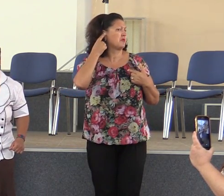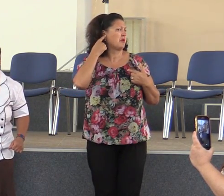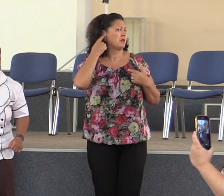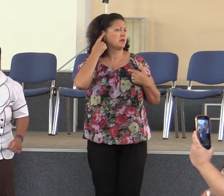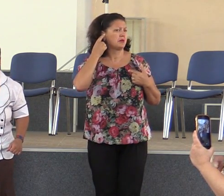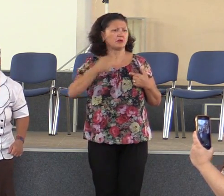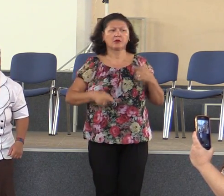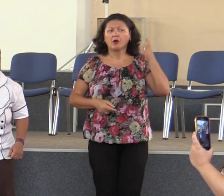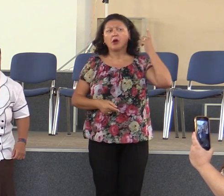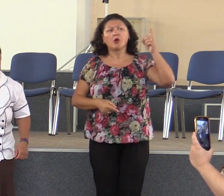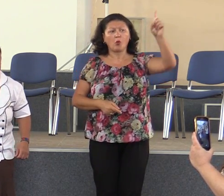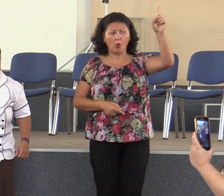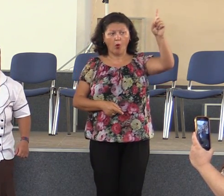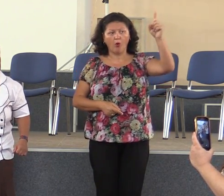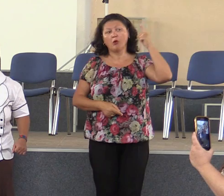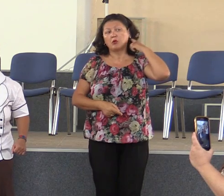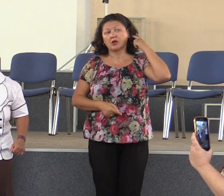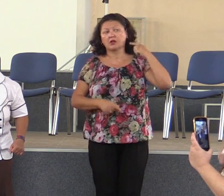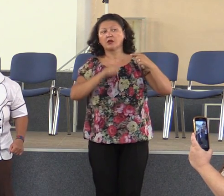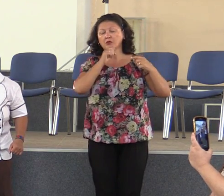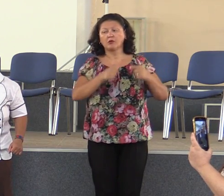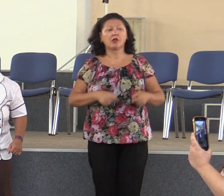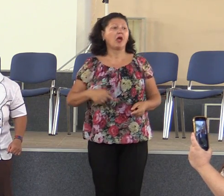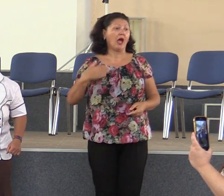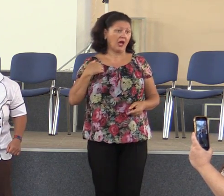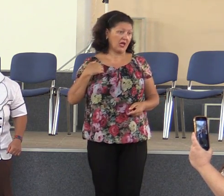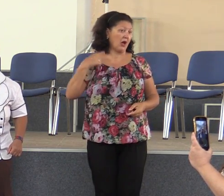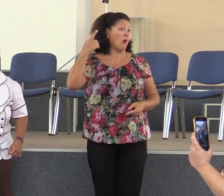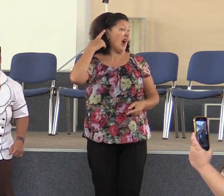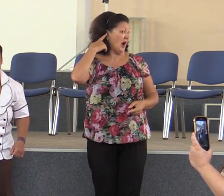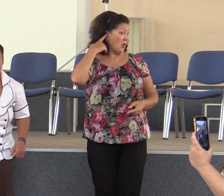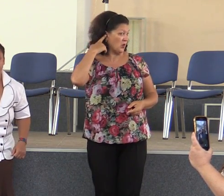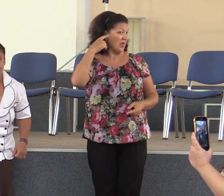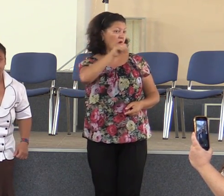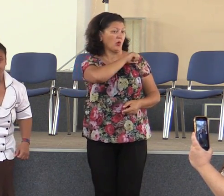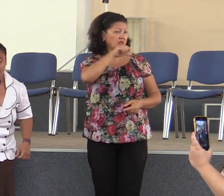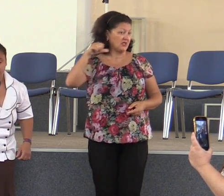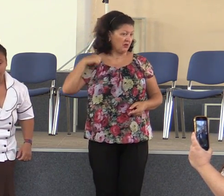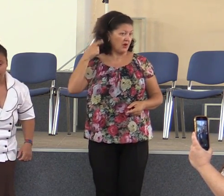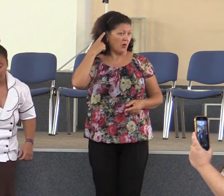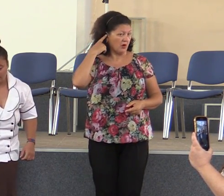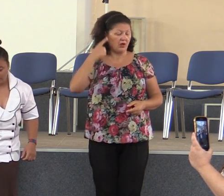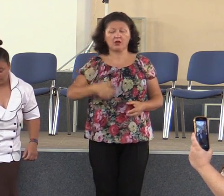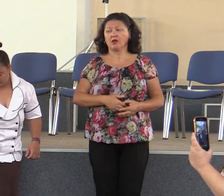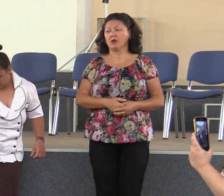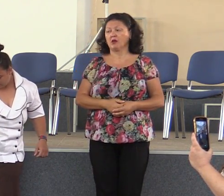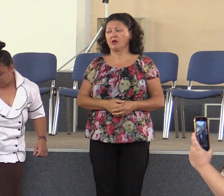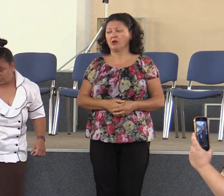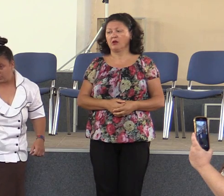Eu nu aud cu urechile. Eu aud numai una.